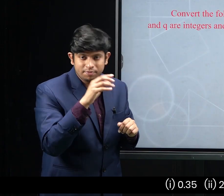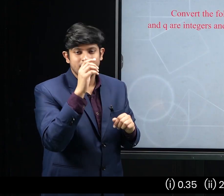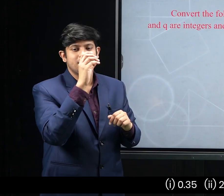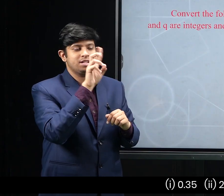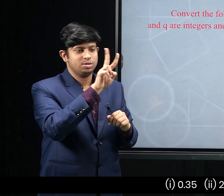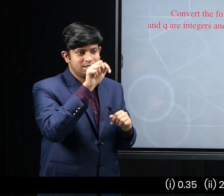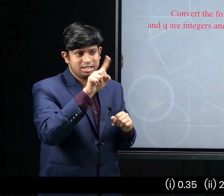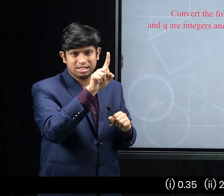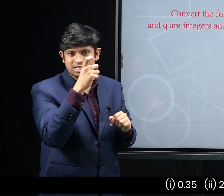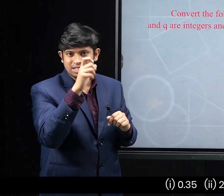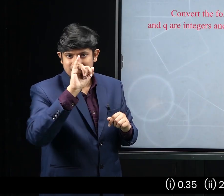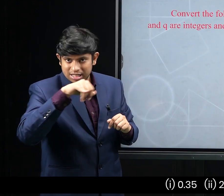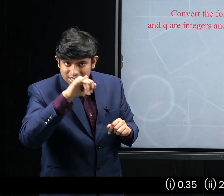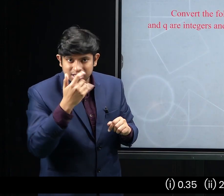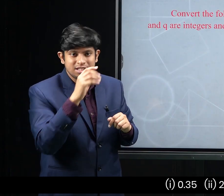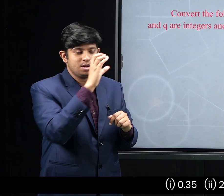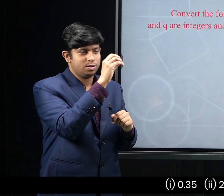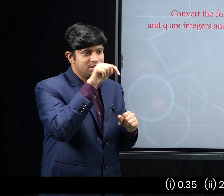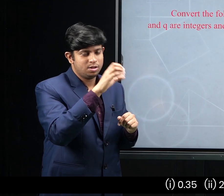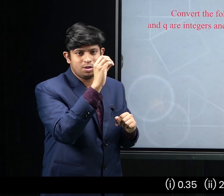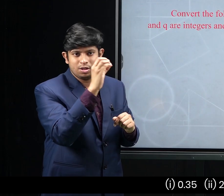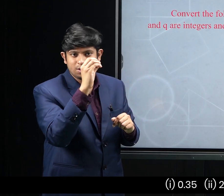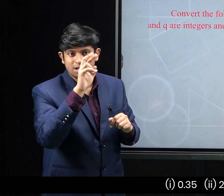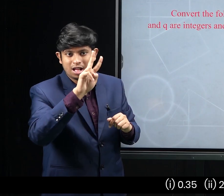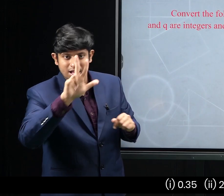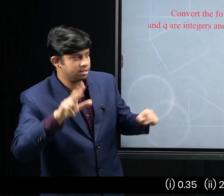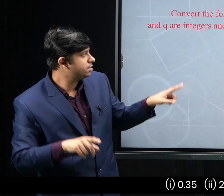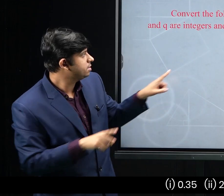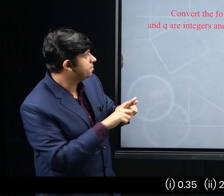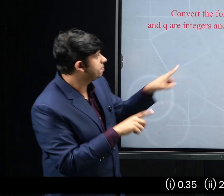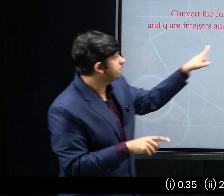0.35 2.176 minus 0.0028